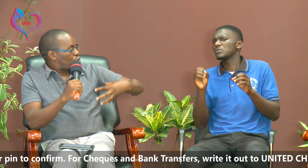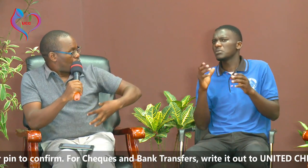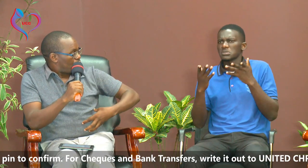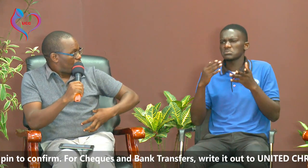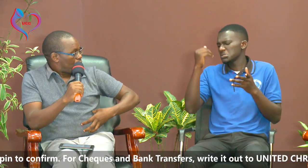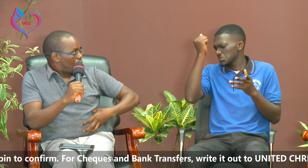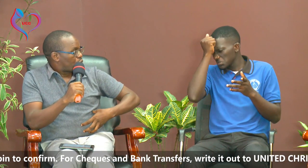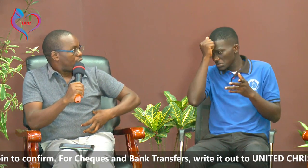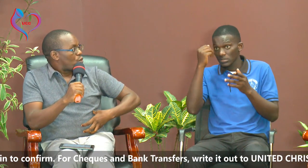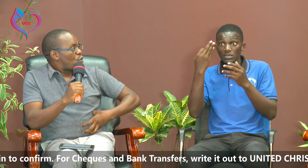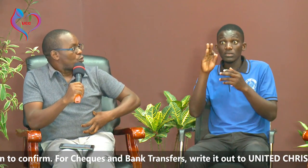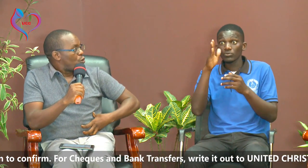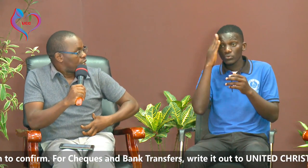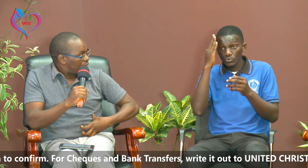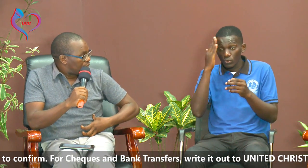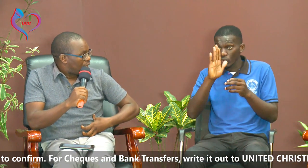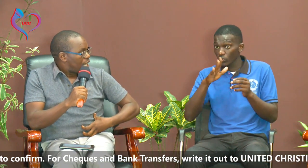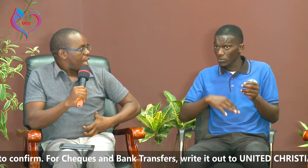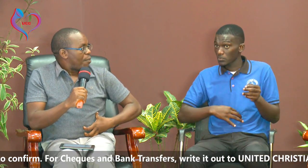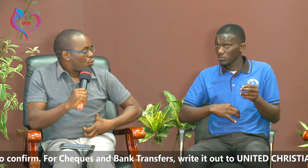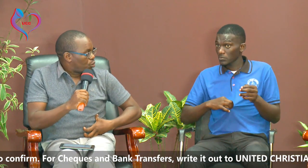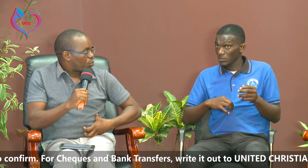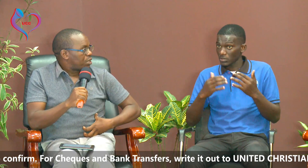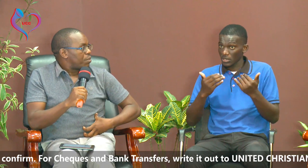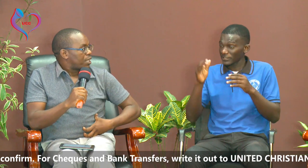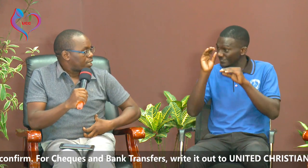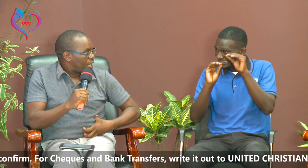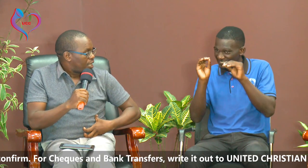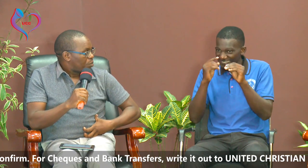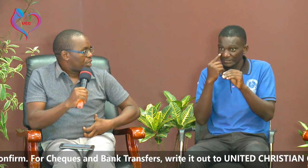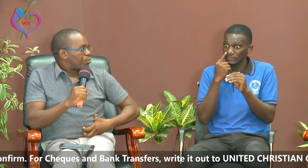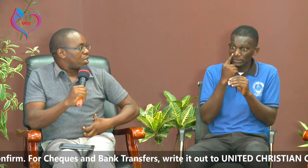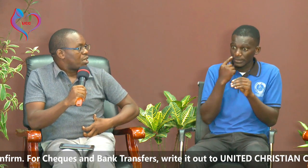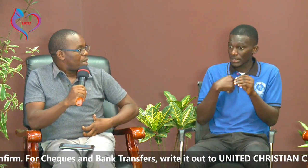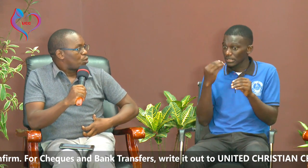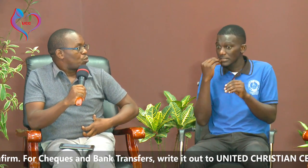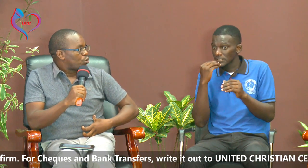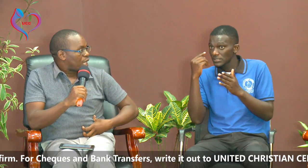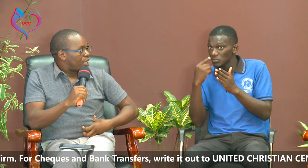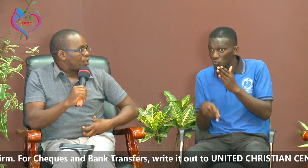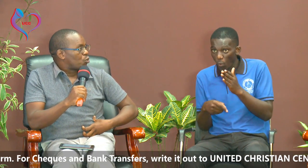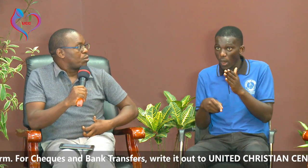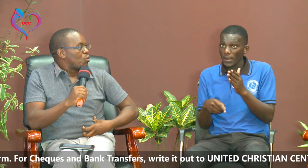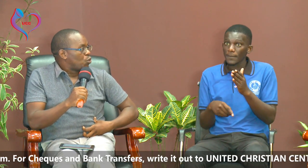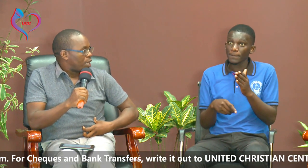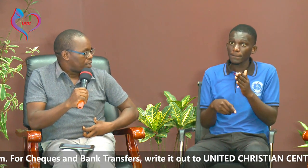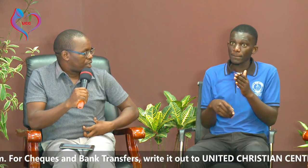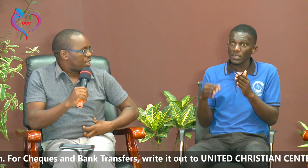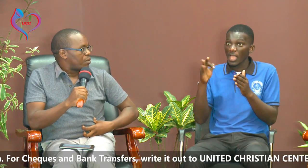olubuto. Otandika okumunoonyereza ab'olubuto bichibi batalia, bichibi mchala nga babere olubuto. Numutone bugumuluma, senyiga nebwa